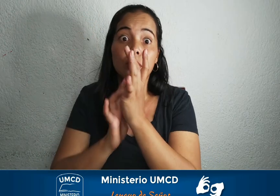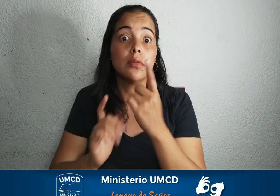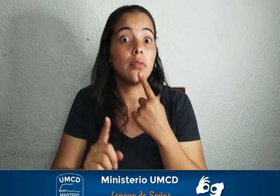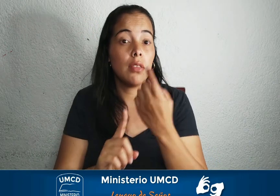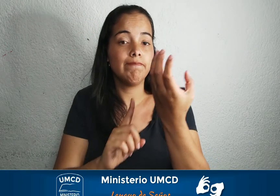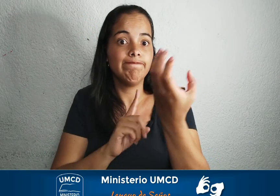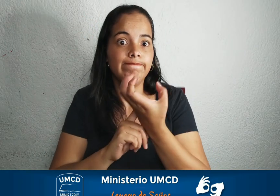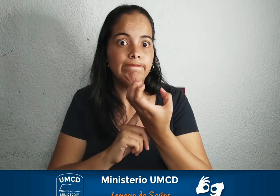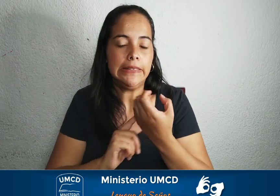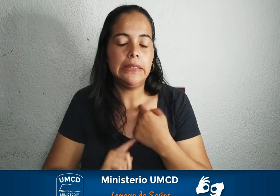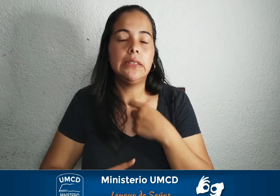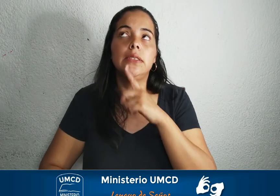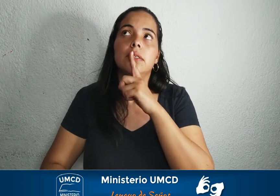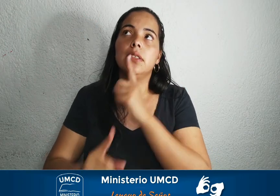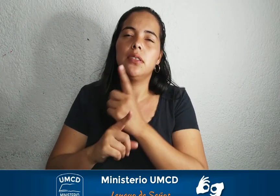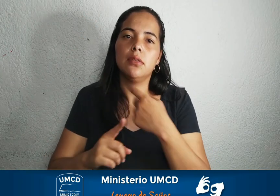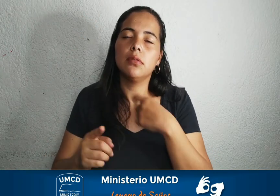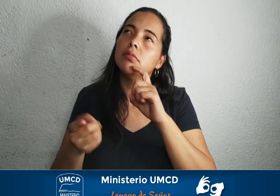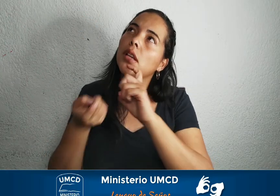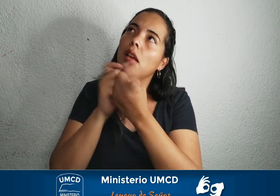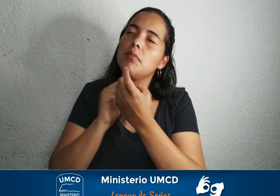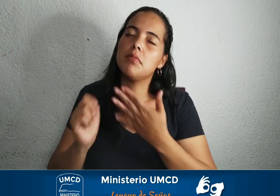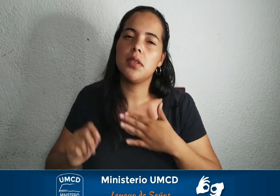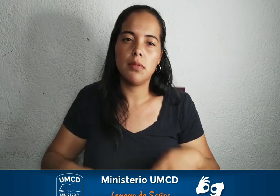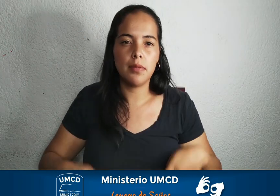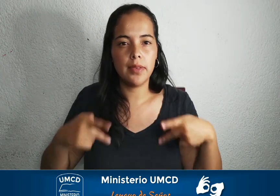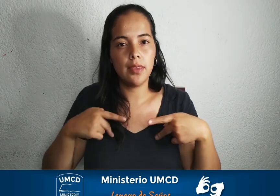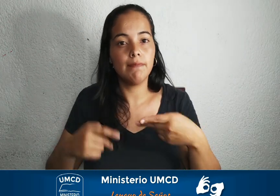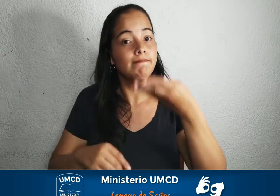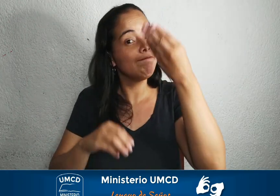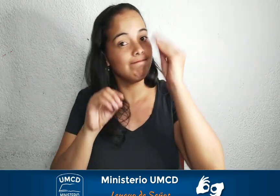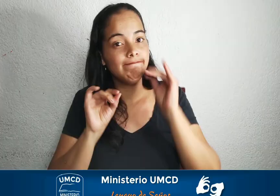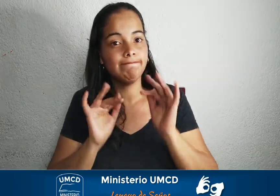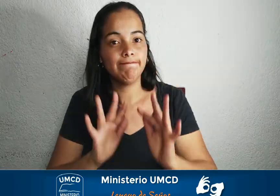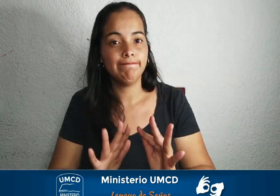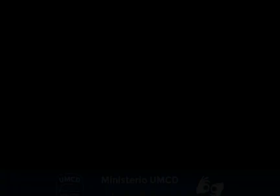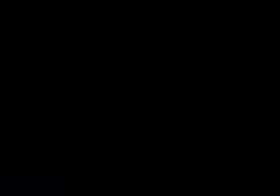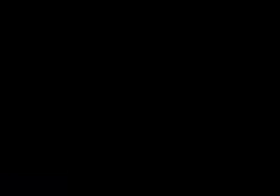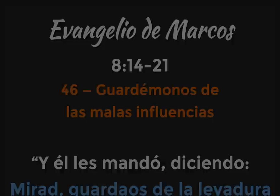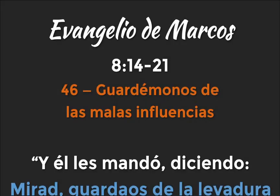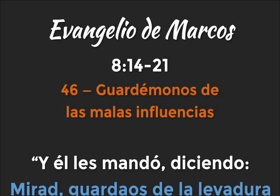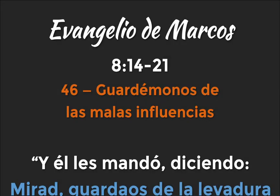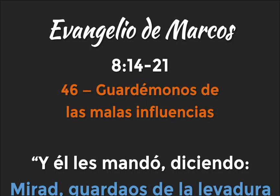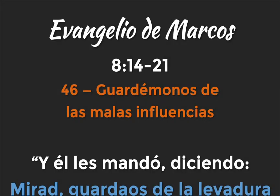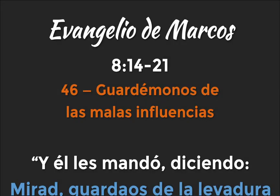de atención del Señor y deje que solo a Él le transforme a usted. Que Dios nos bendiga.